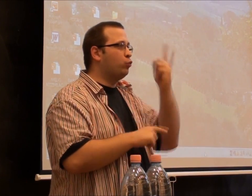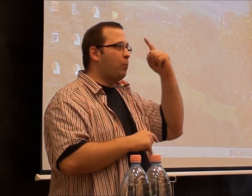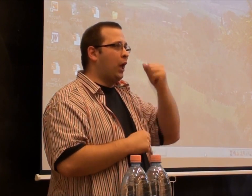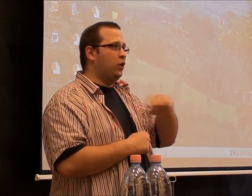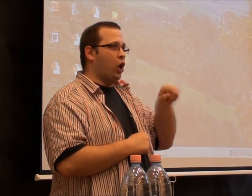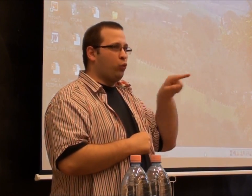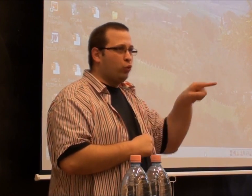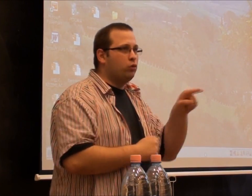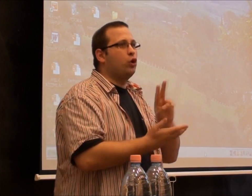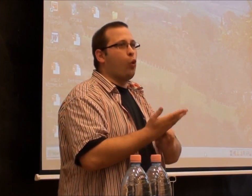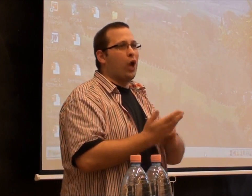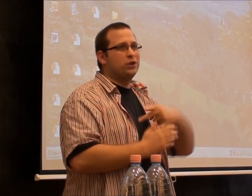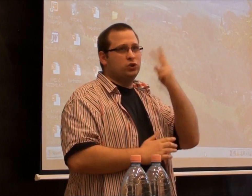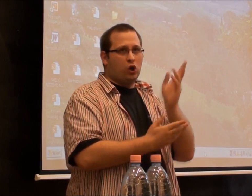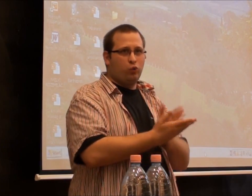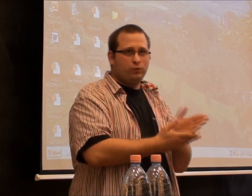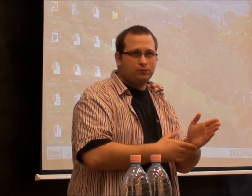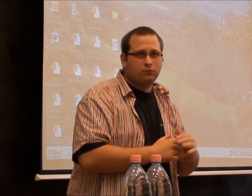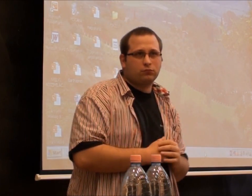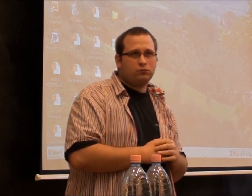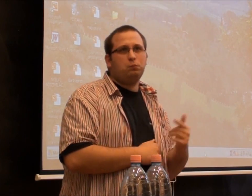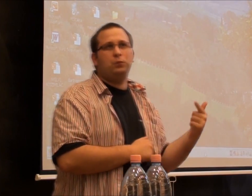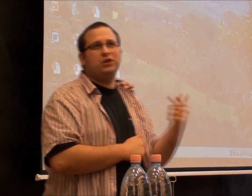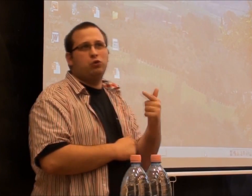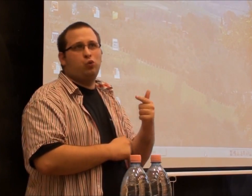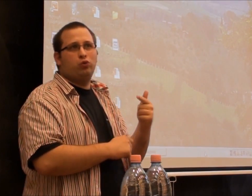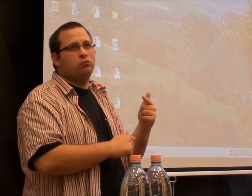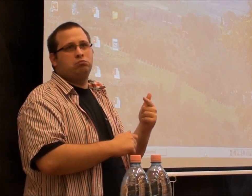és államtudományi karon, mint jogász hallgató.